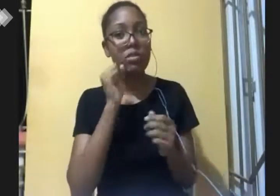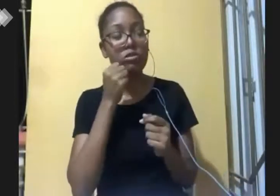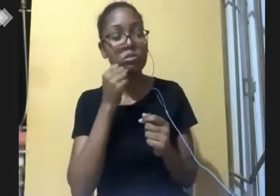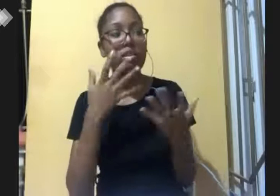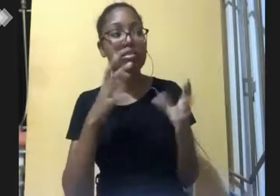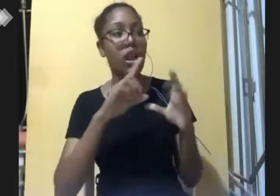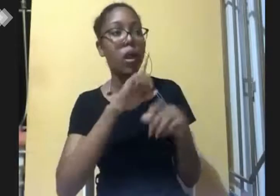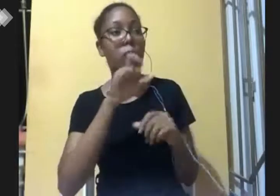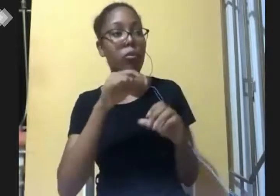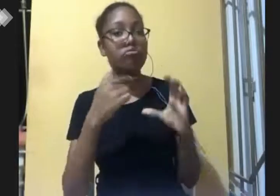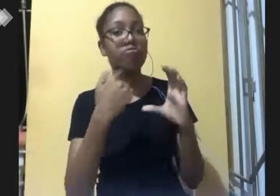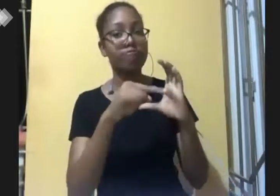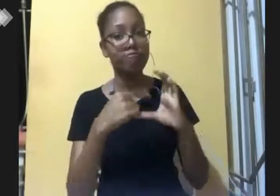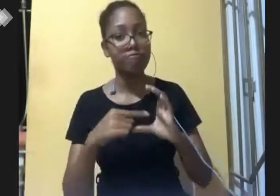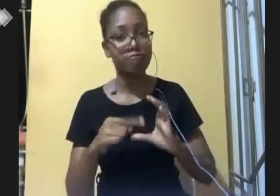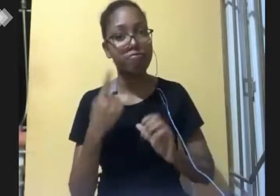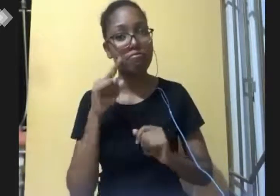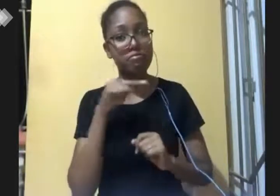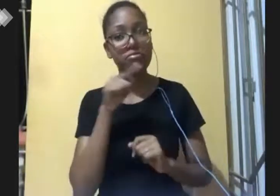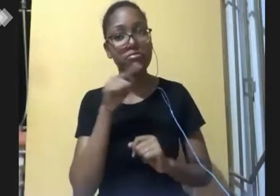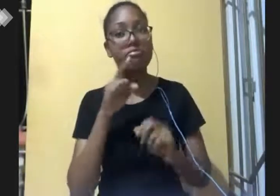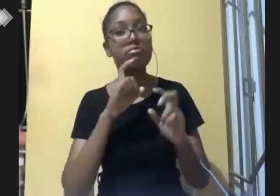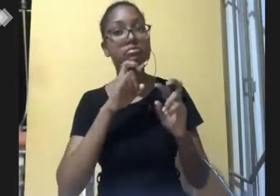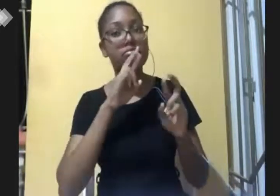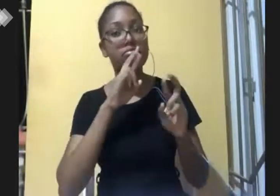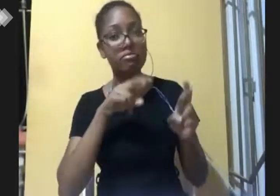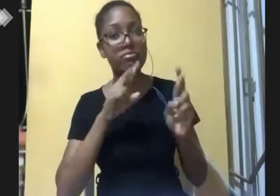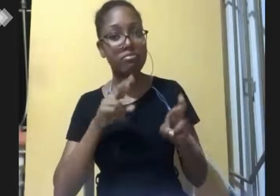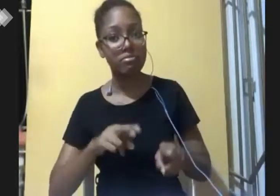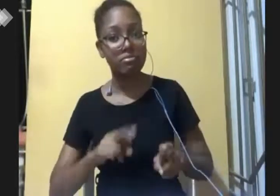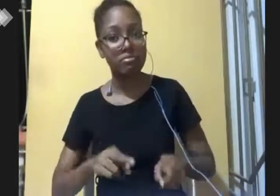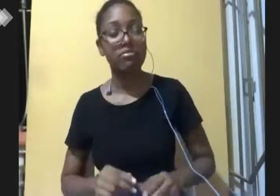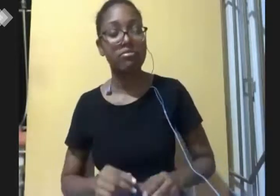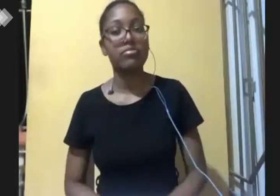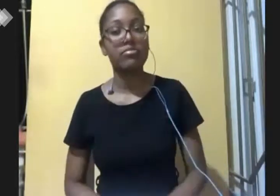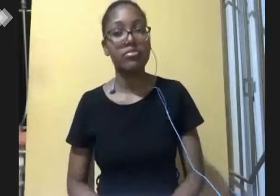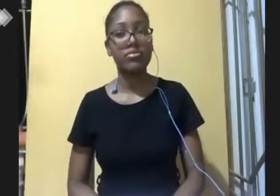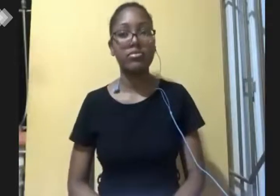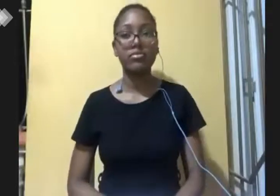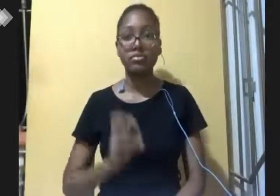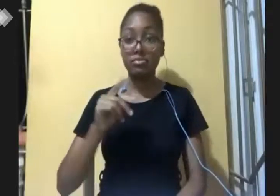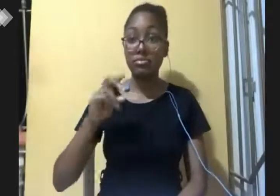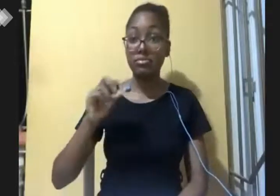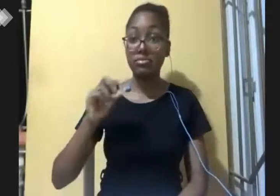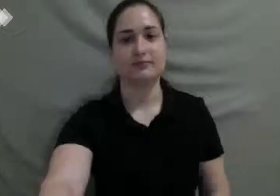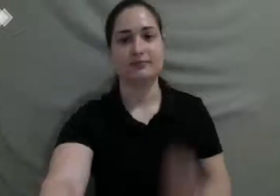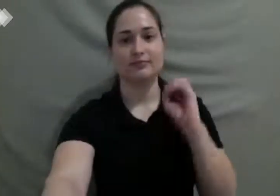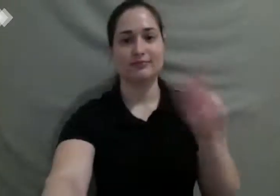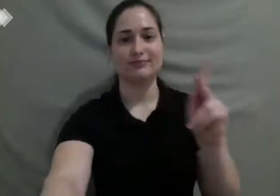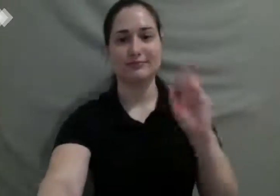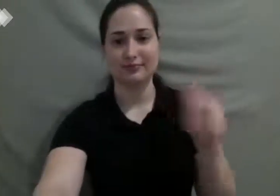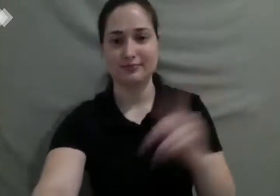que vaya respondiendo, leyendo y respondiendo. Ok, muy bien, muy bien. Que se